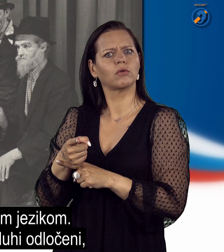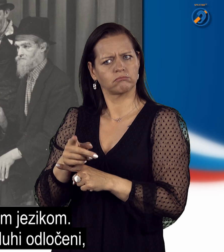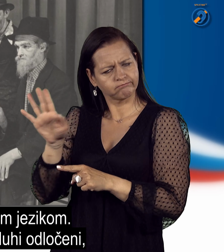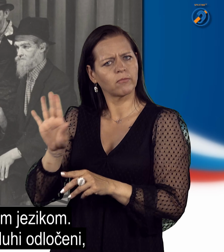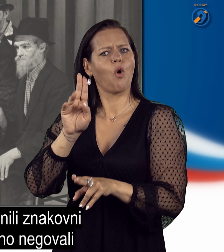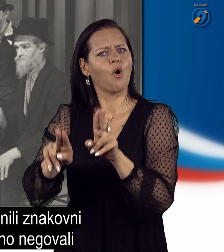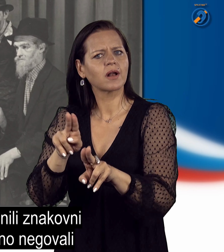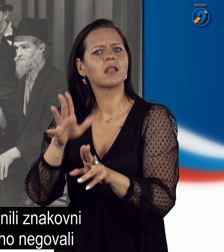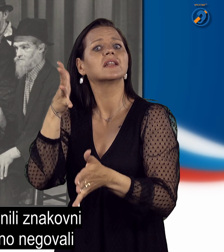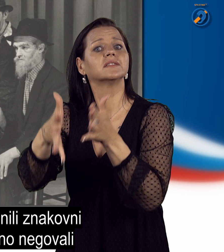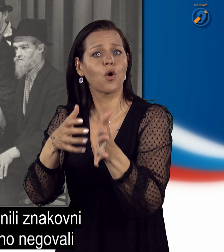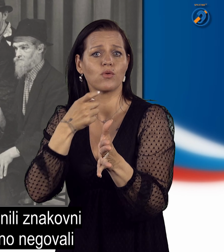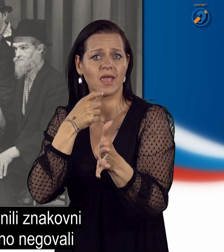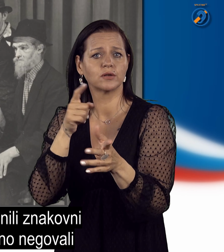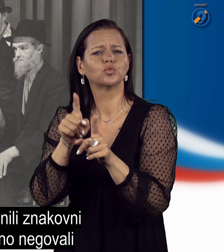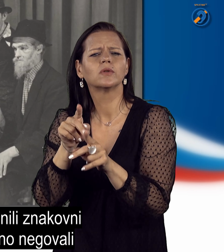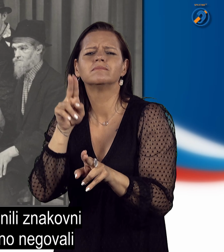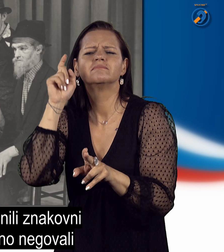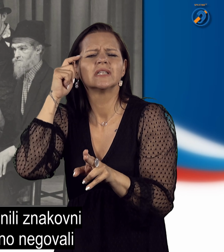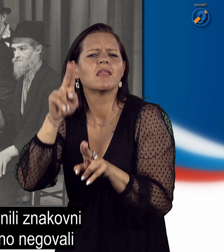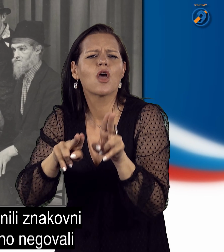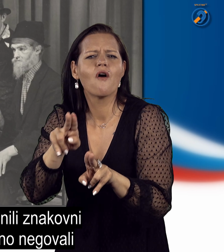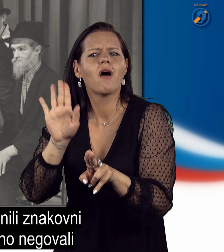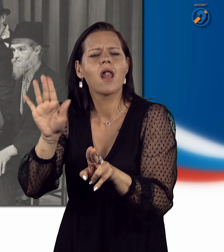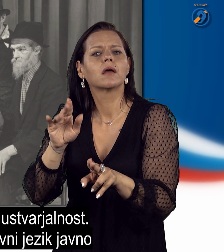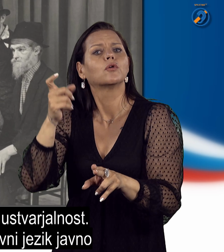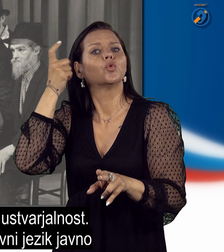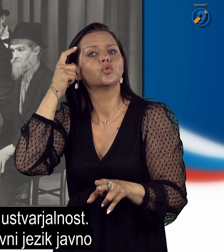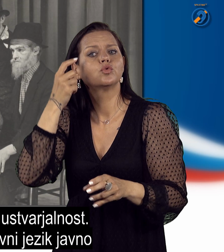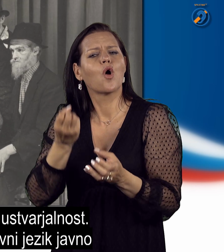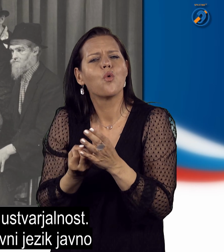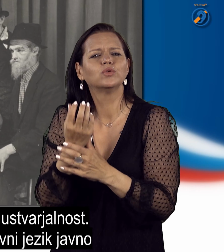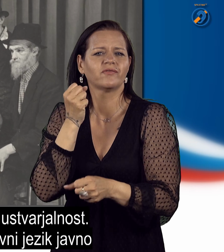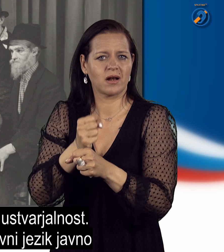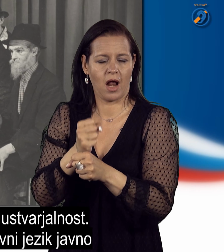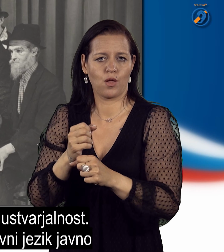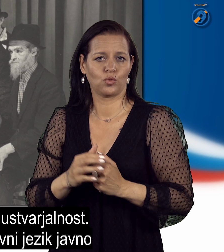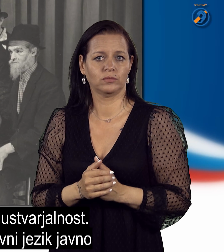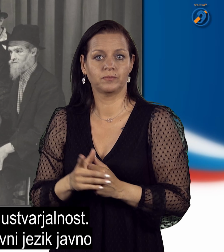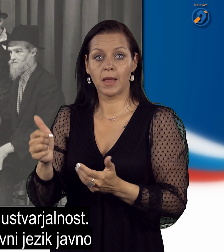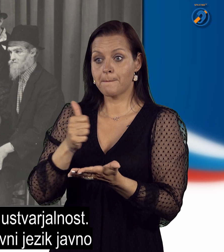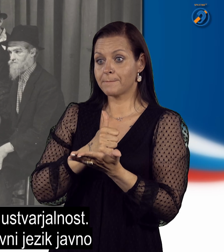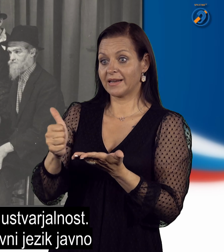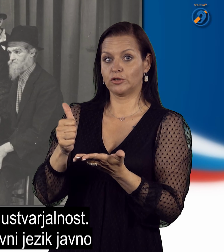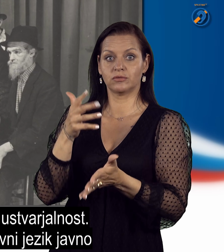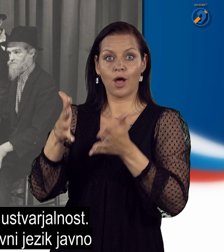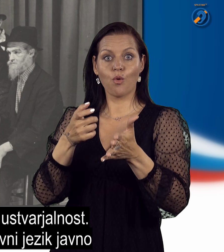gluhi odločeni, da bodo ohranili znakovni jezik in skrbno negovali svojo kulturno ustvarjalnost. Prvič so